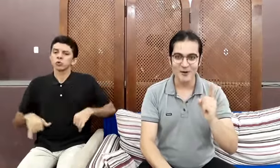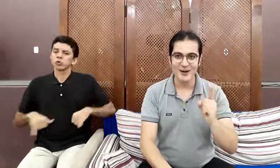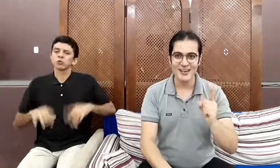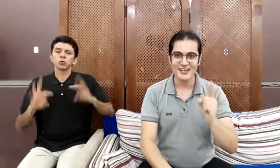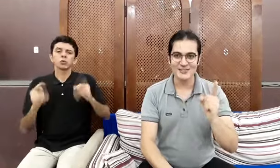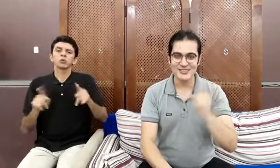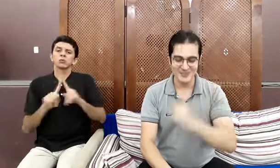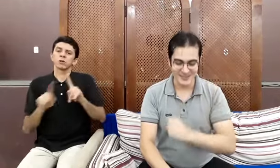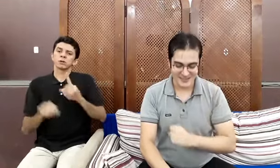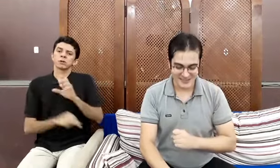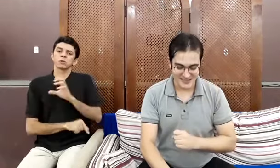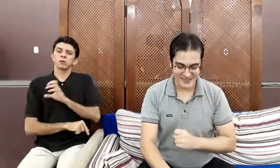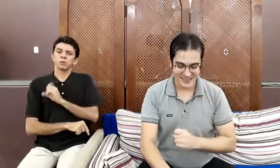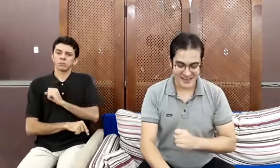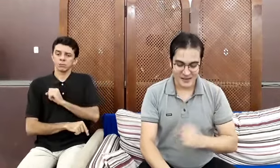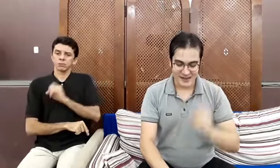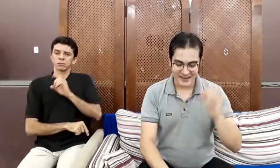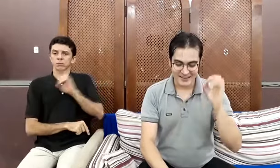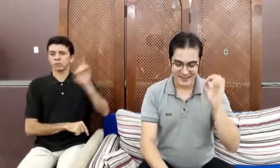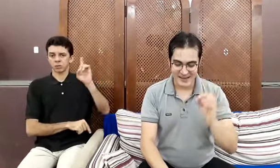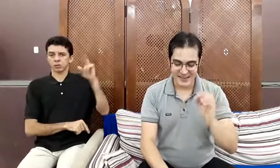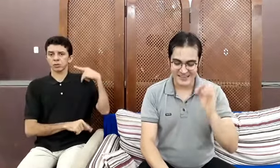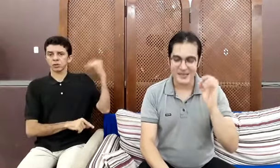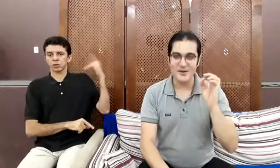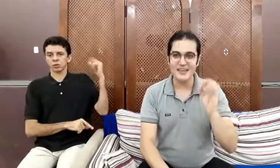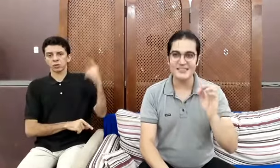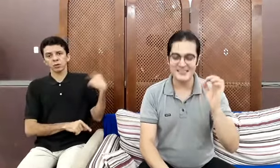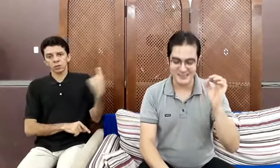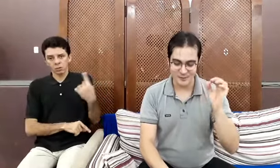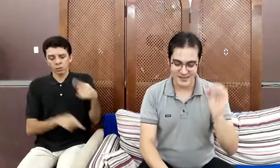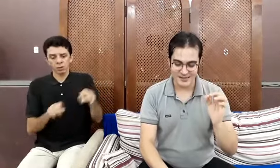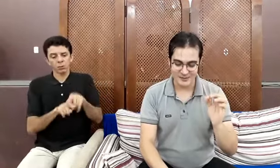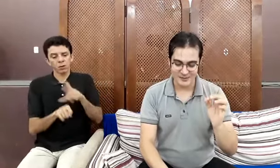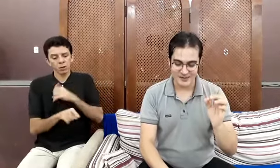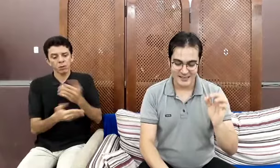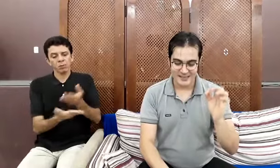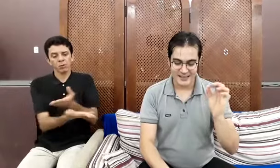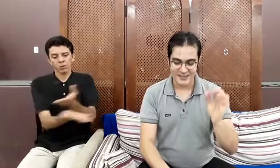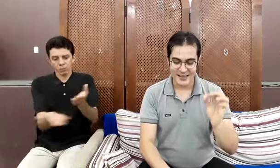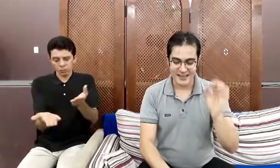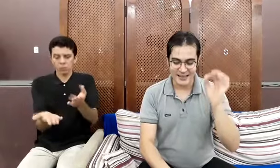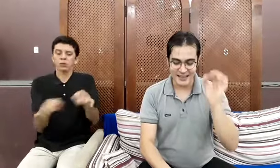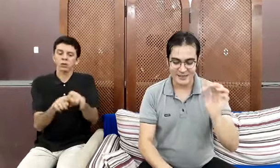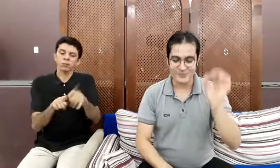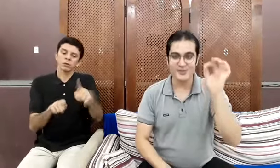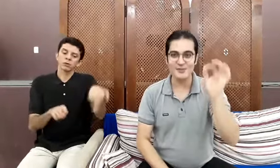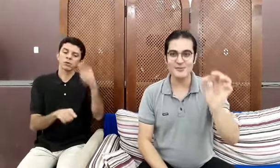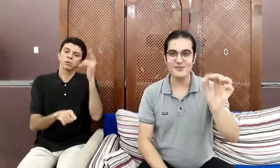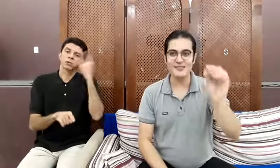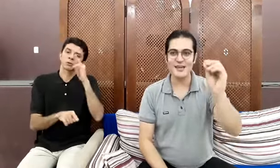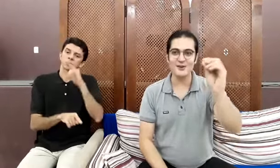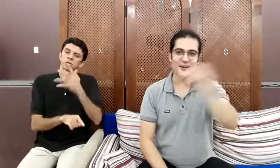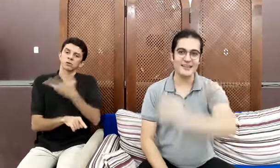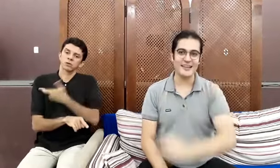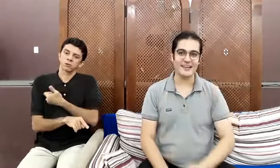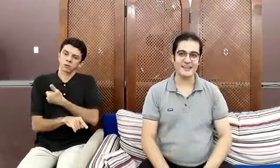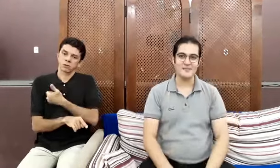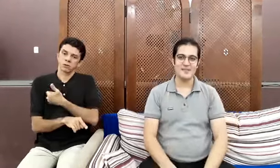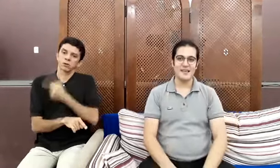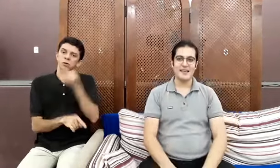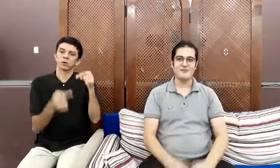amor dos escolhidos, para que também eles alcancem a salvação que está em Cristo Jesus em glória